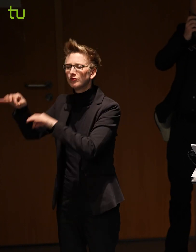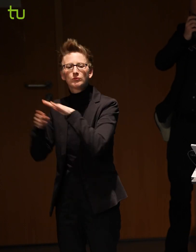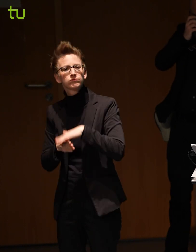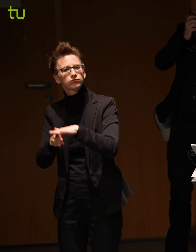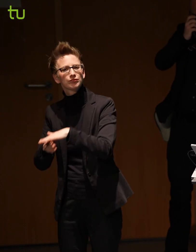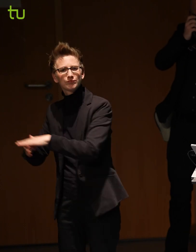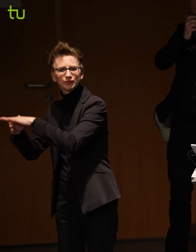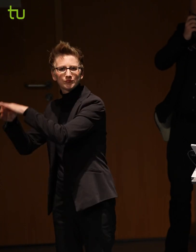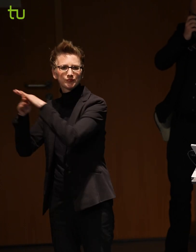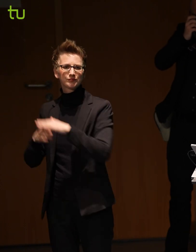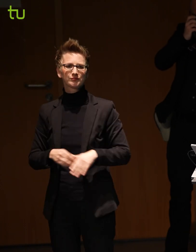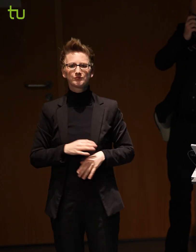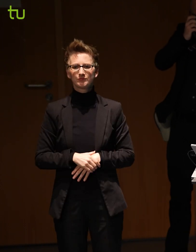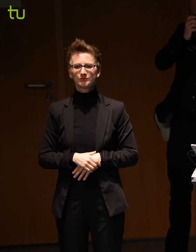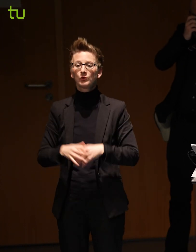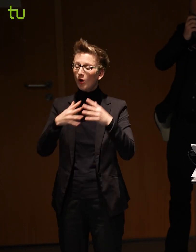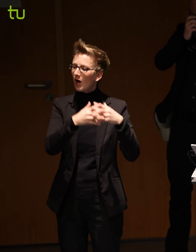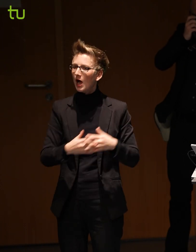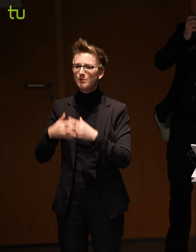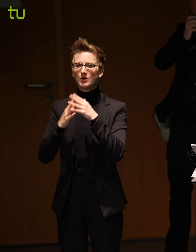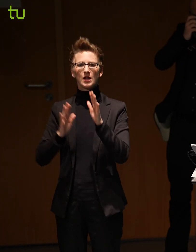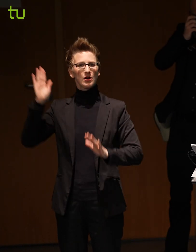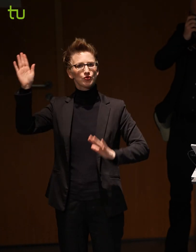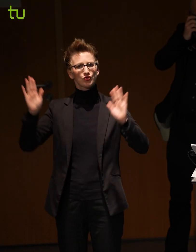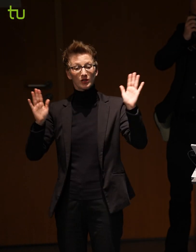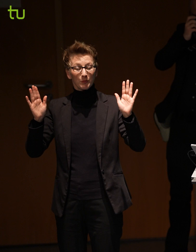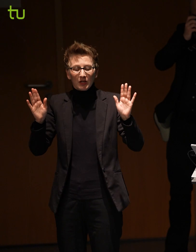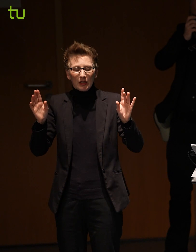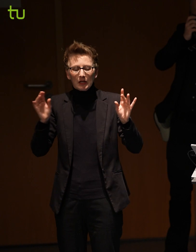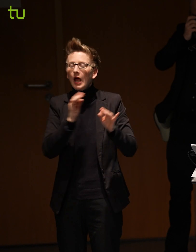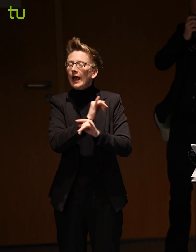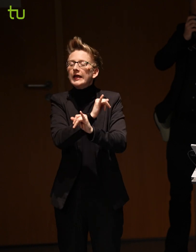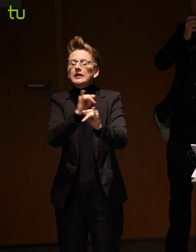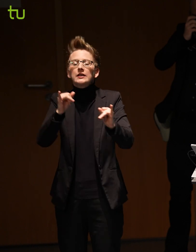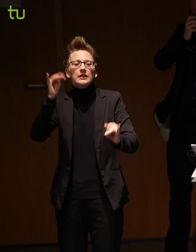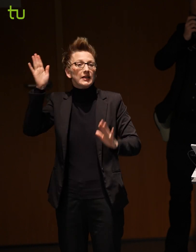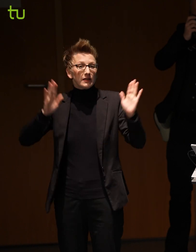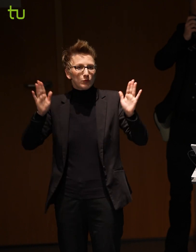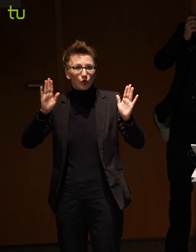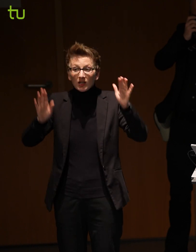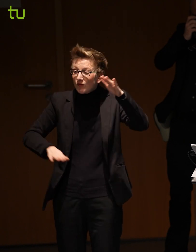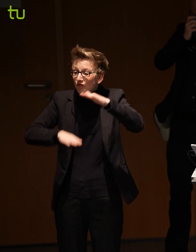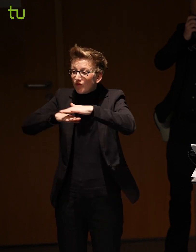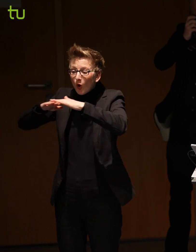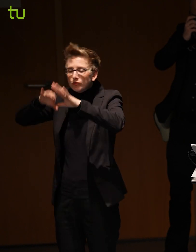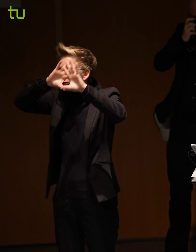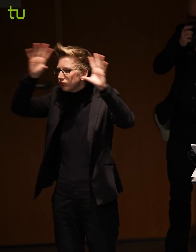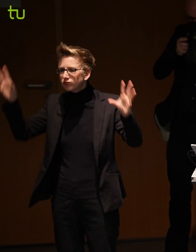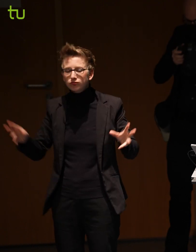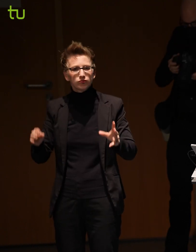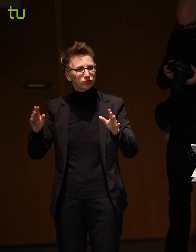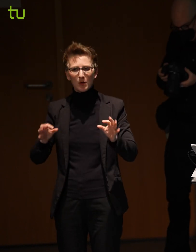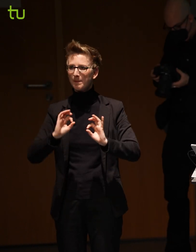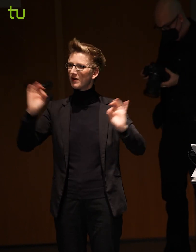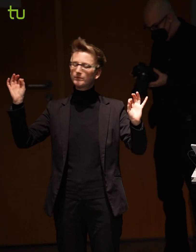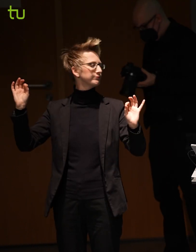gleichzeitig darauf, dass auch die amerikanische Demokratie, wie jede Demokratie, unvollständig ist und verbessert werden